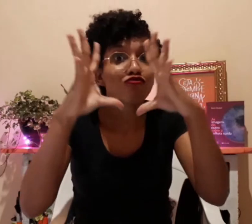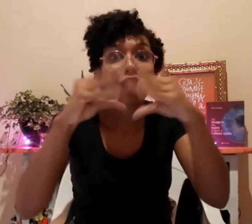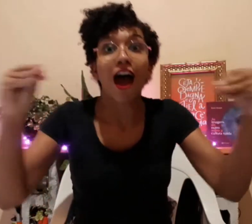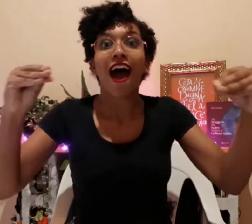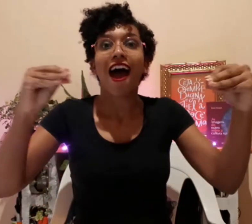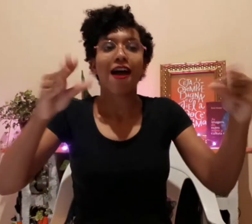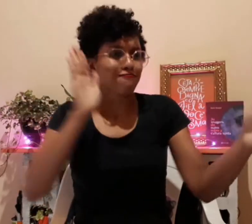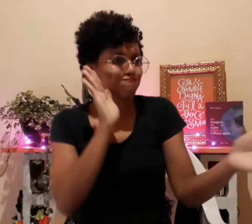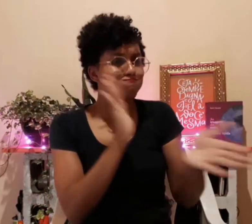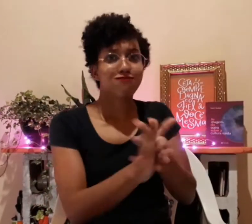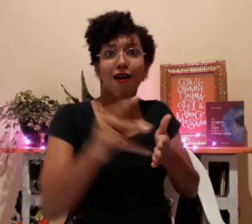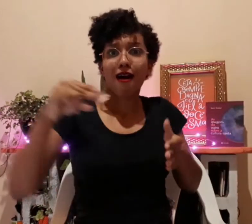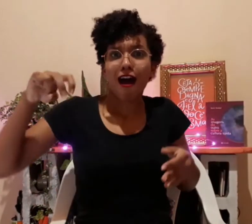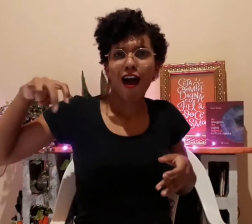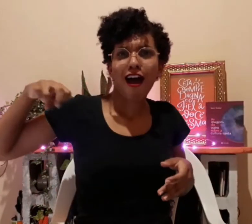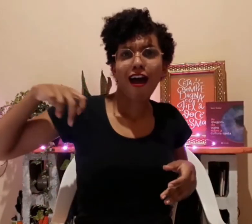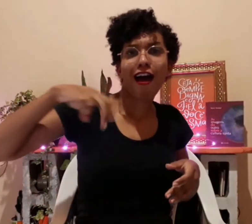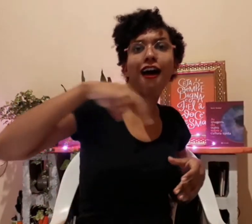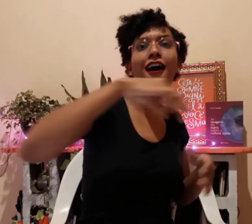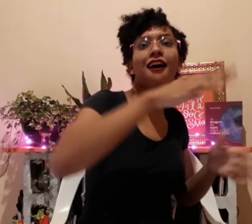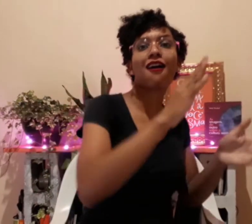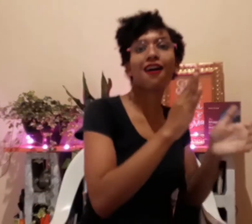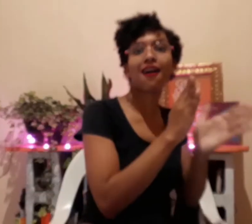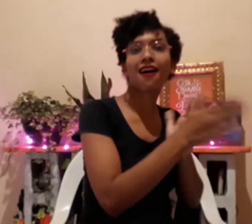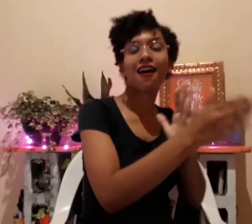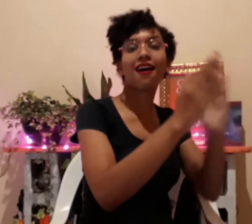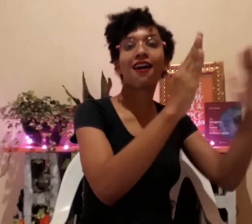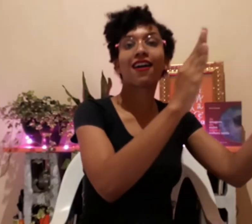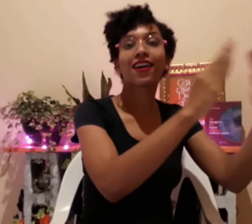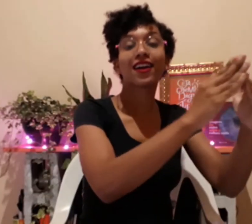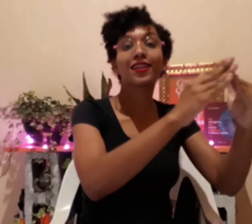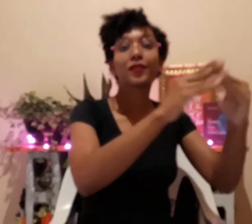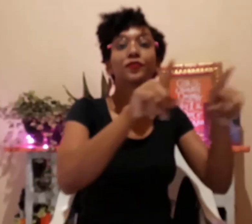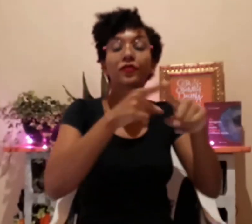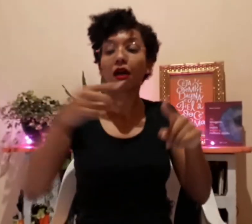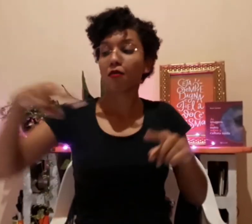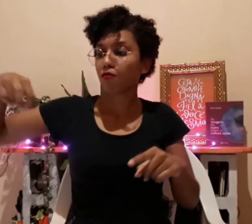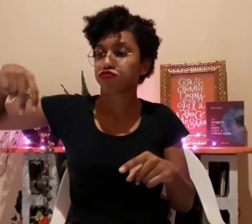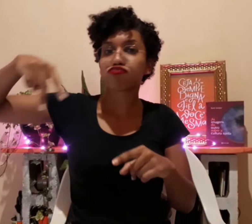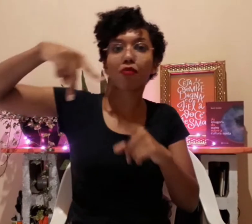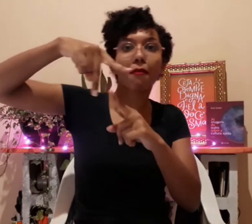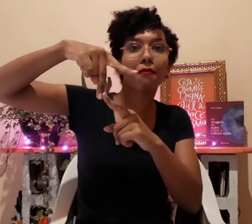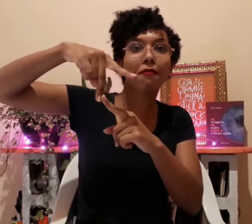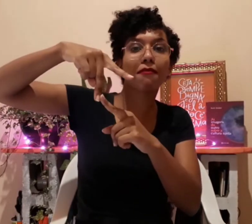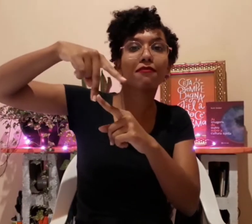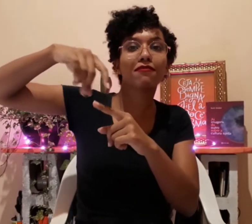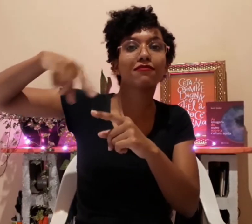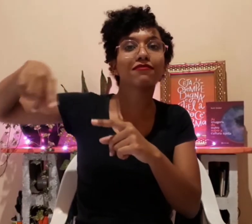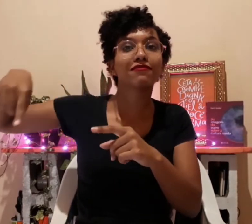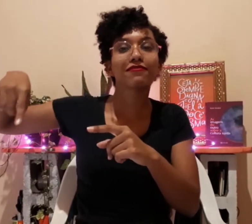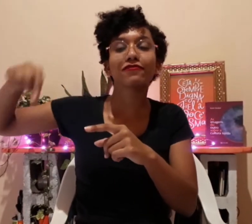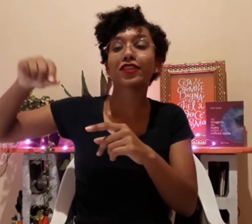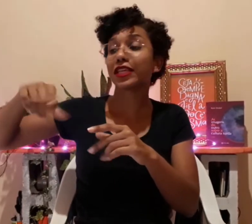do castelo para ir para casa dela. Só que nessa fuga ela perde o quê?